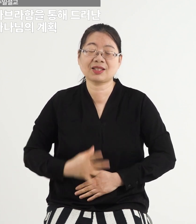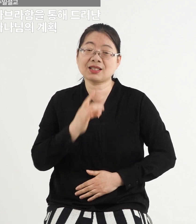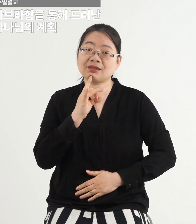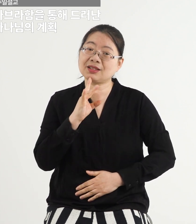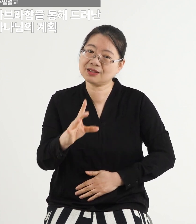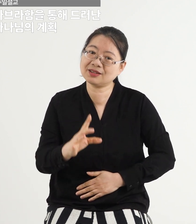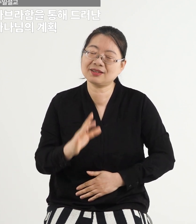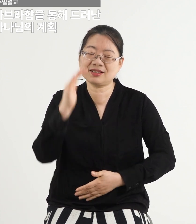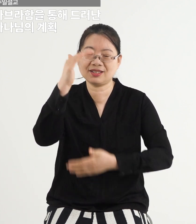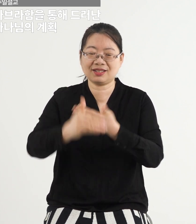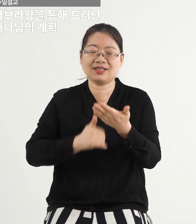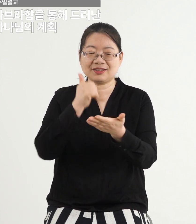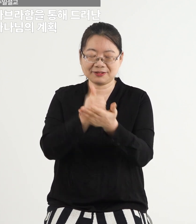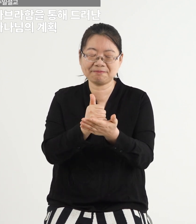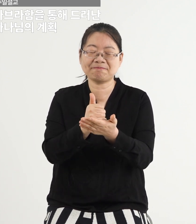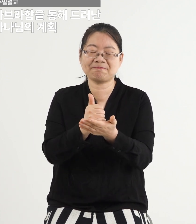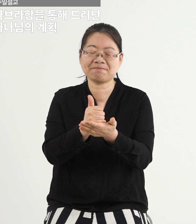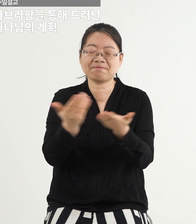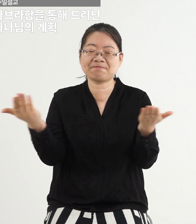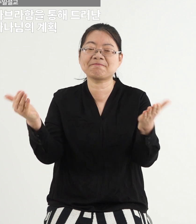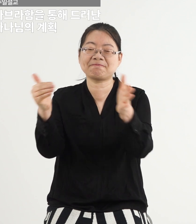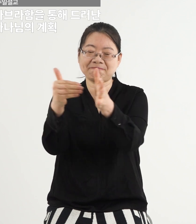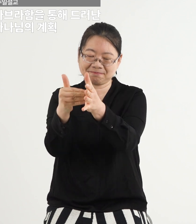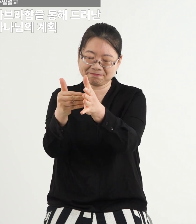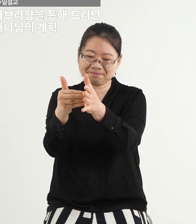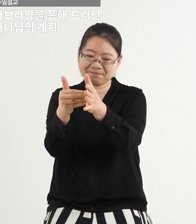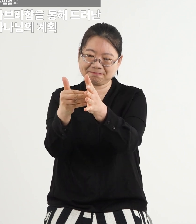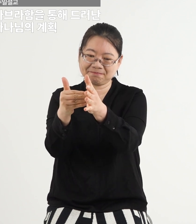오직 하나님이 하셨군요.